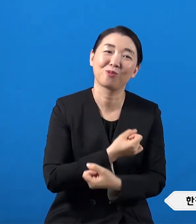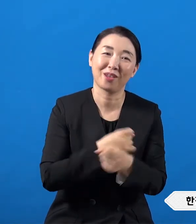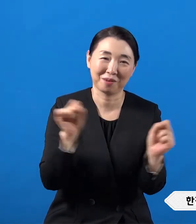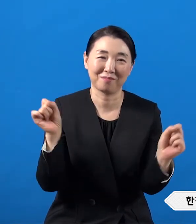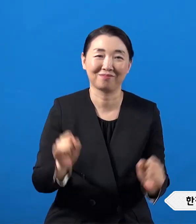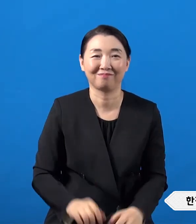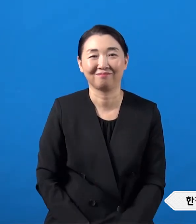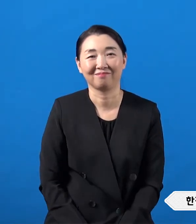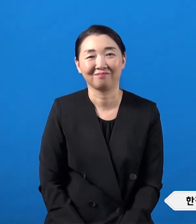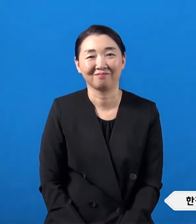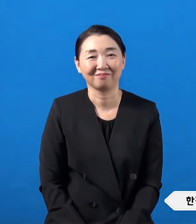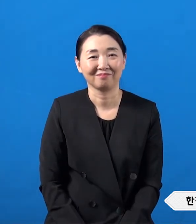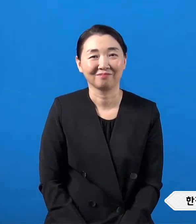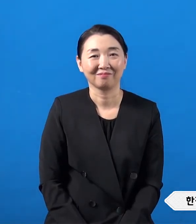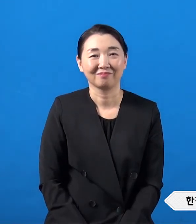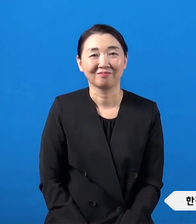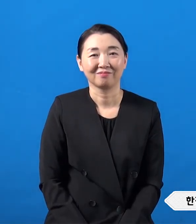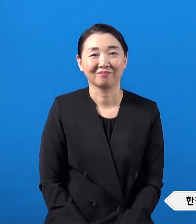받게 되었습니다.